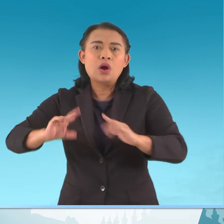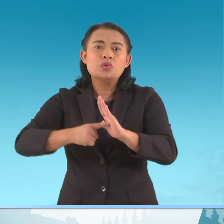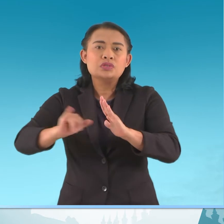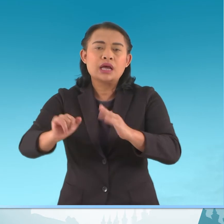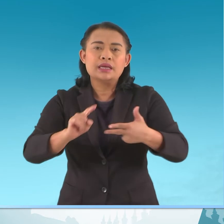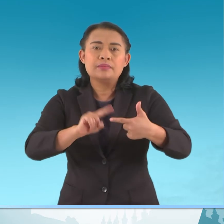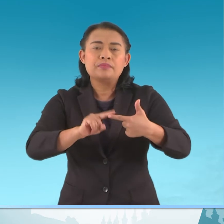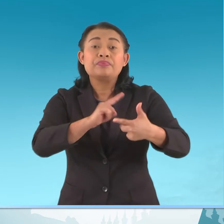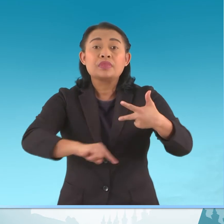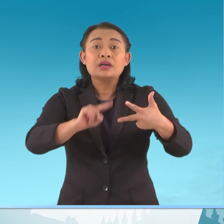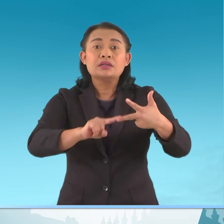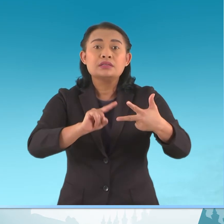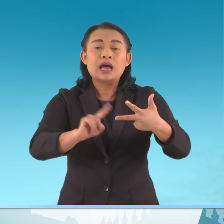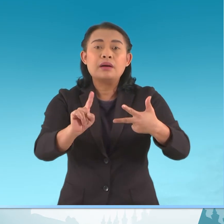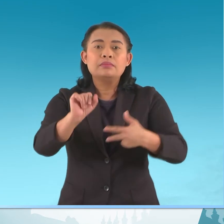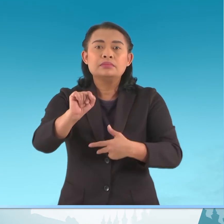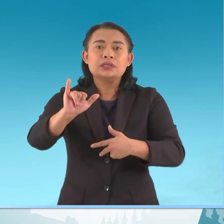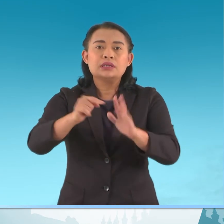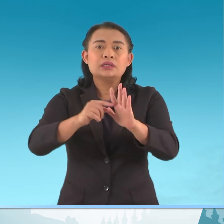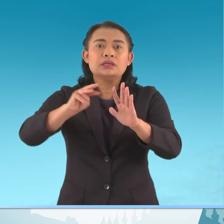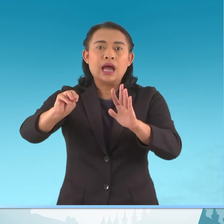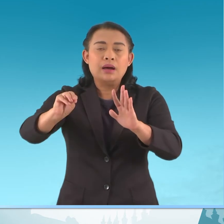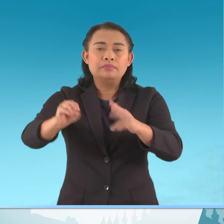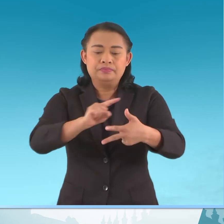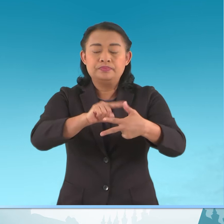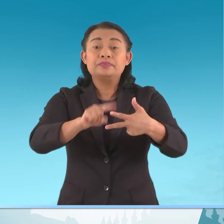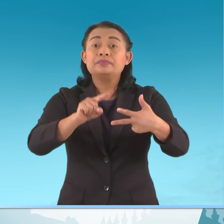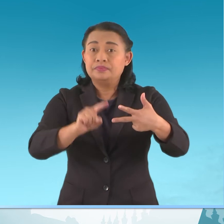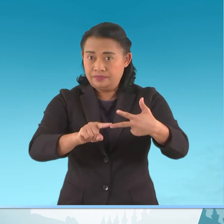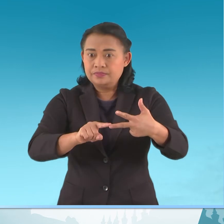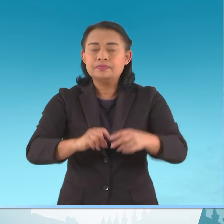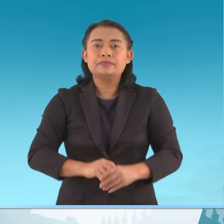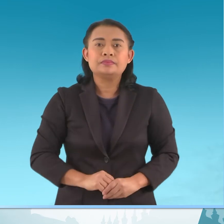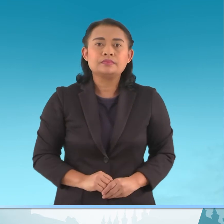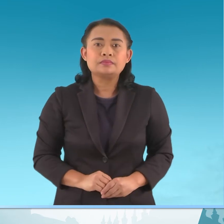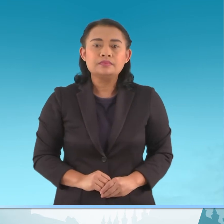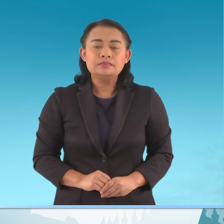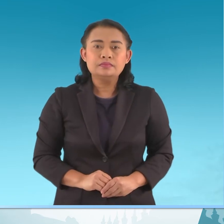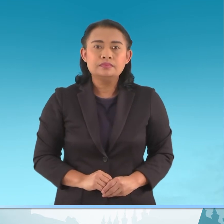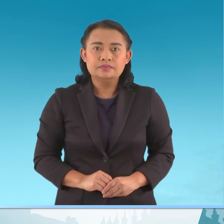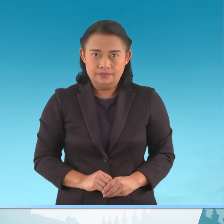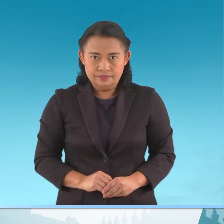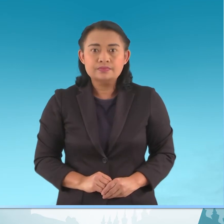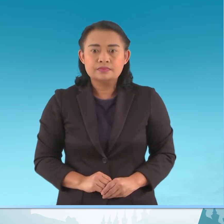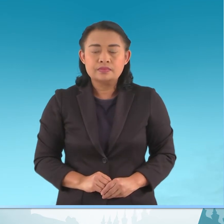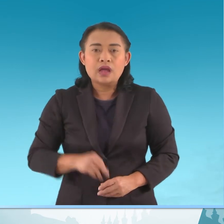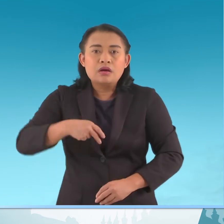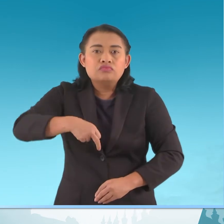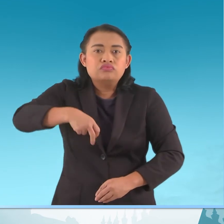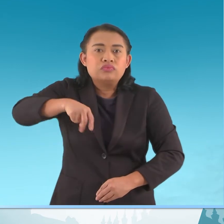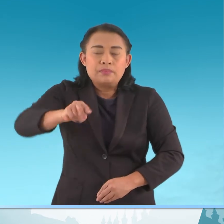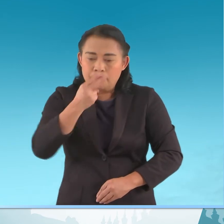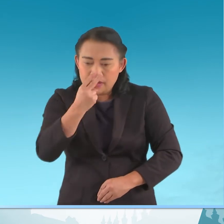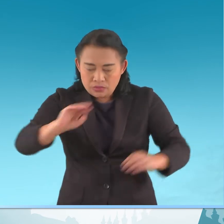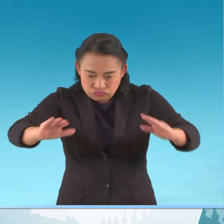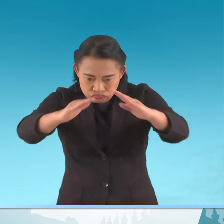ราชและยุคที่สามเป็นยุคของอาณาจักรสยามนั่นเองครับอ่ามีอะไรครับเพื่อนๆเดี๋ยวเราจะขึ้น